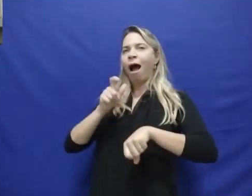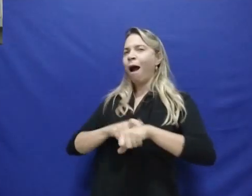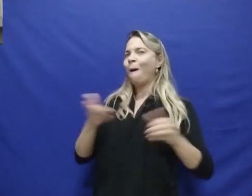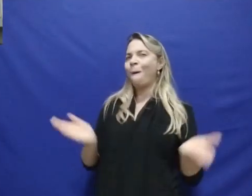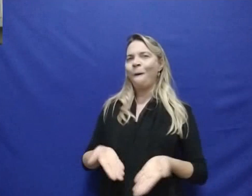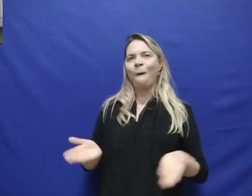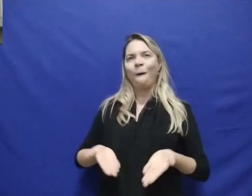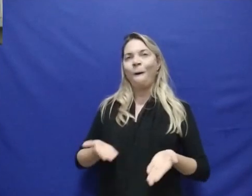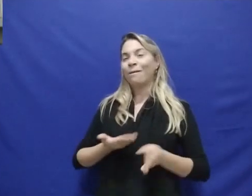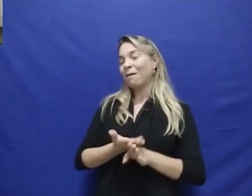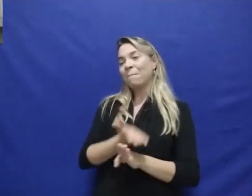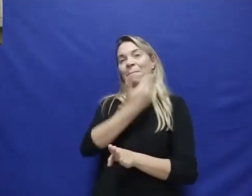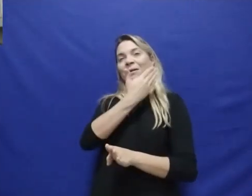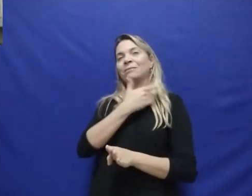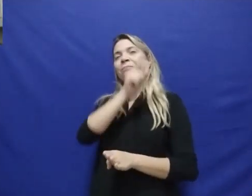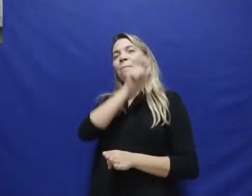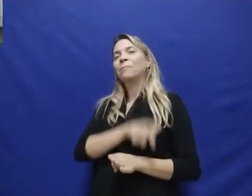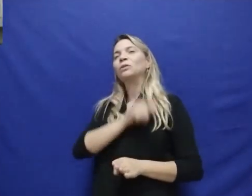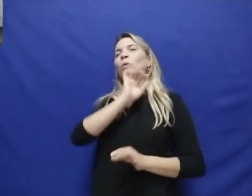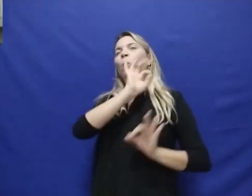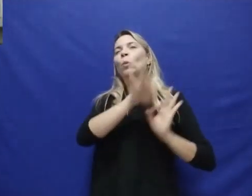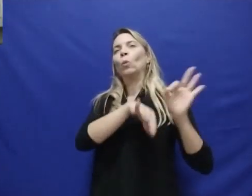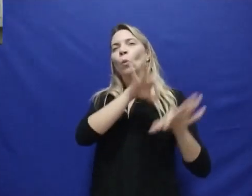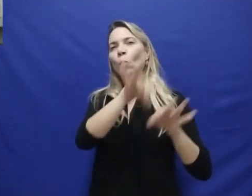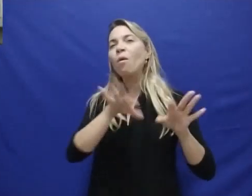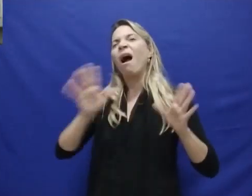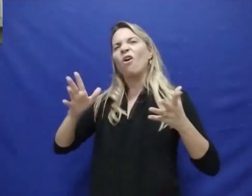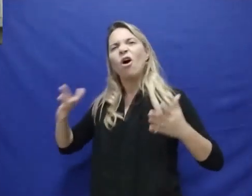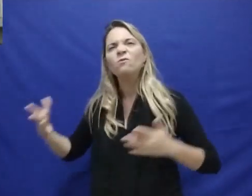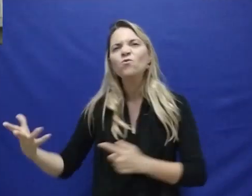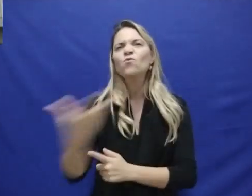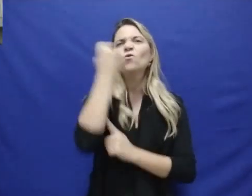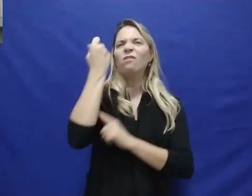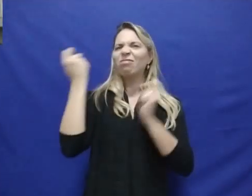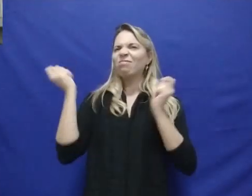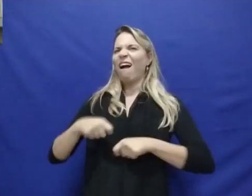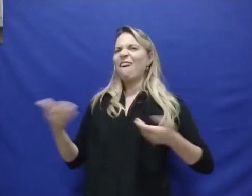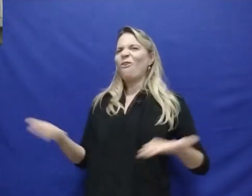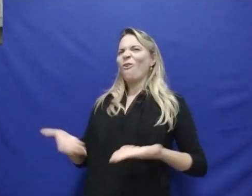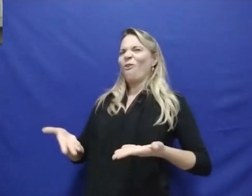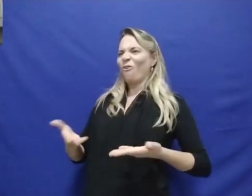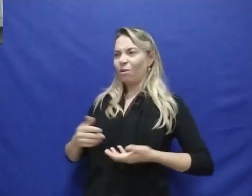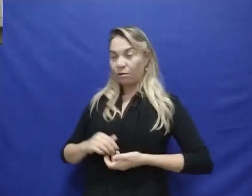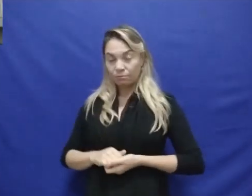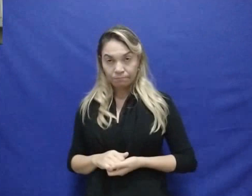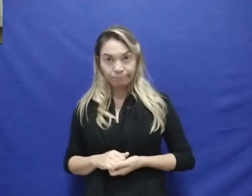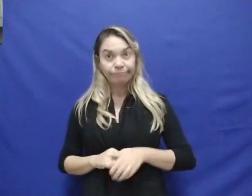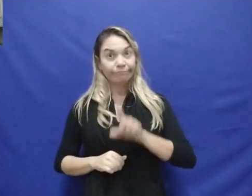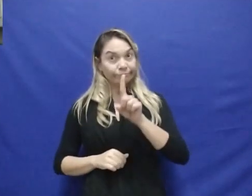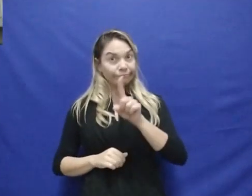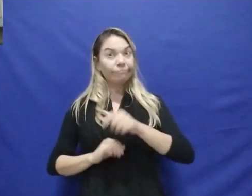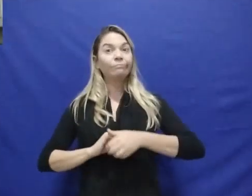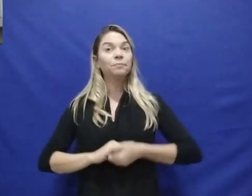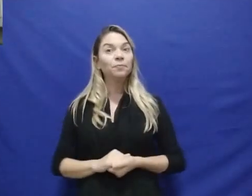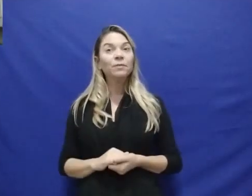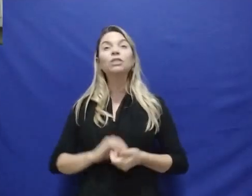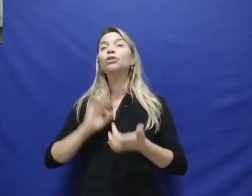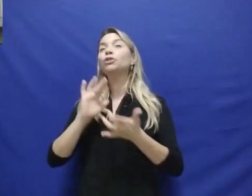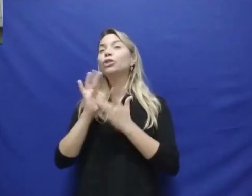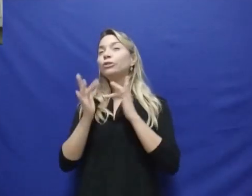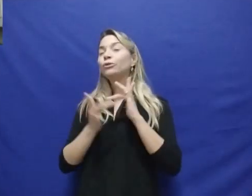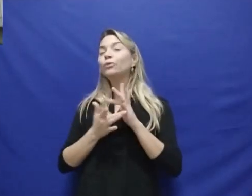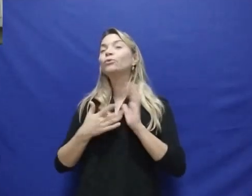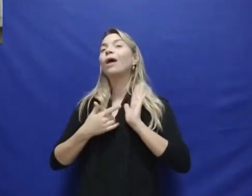que tenhamos uma grande colheita. Meus irmãos, Jesus estava nesse